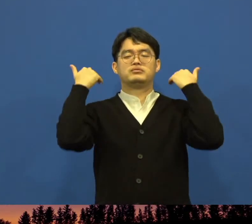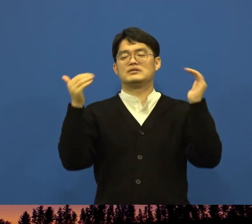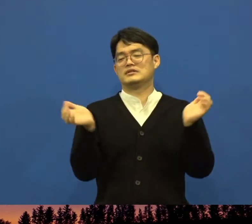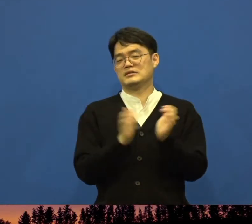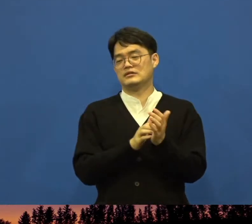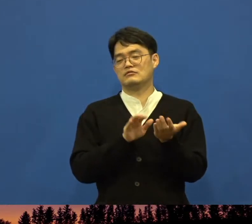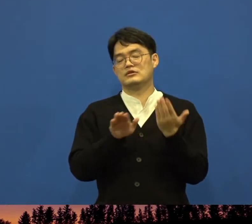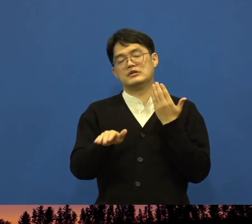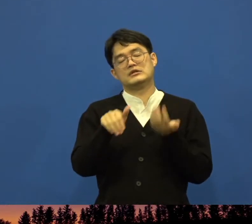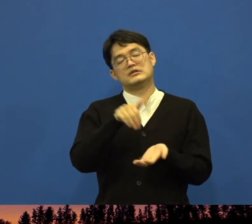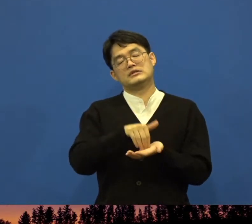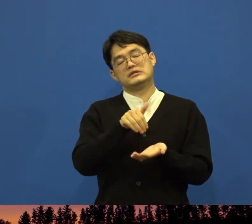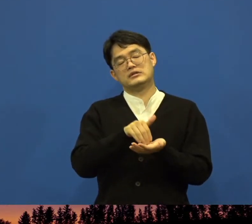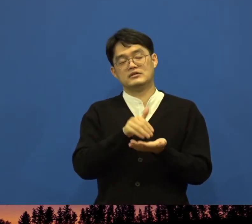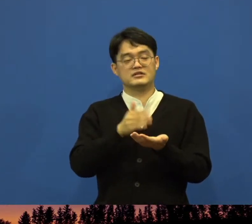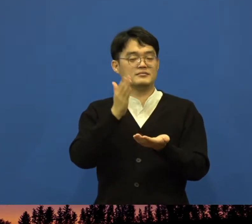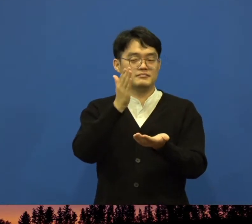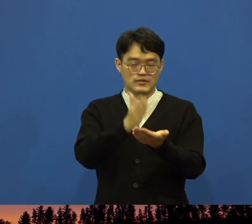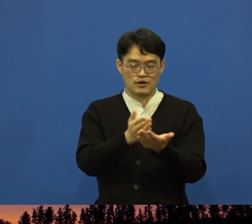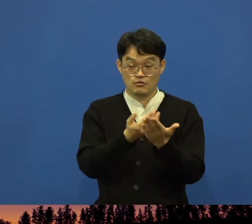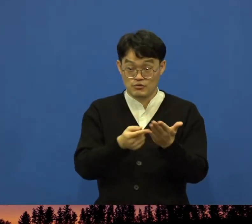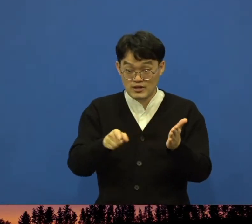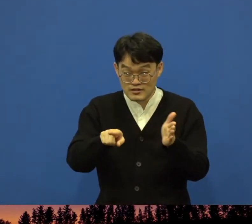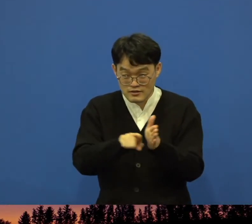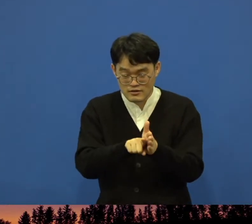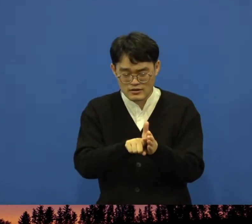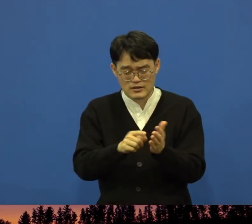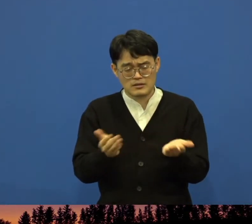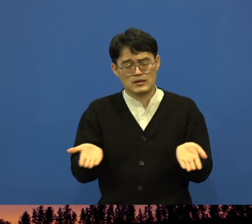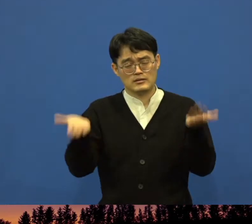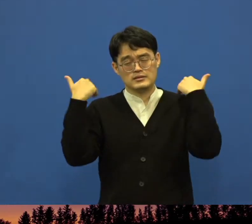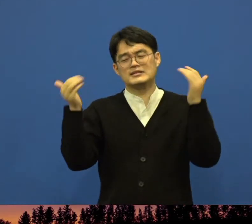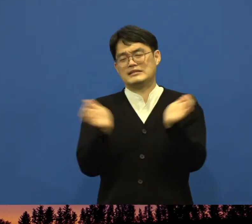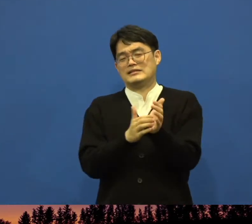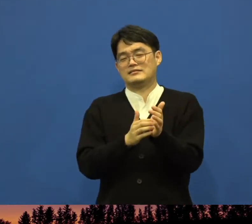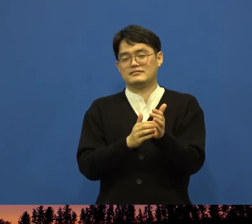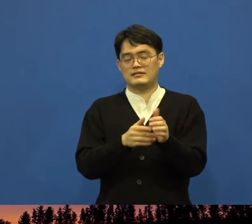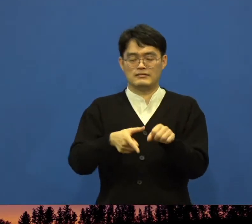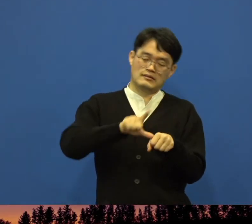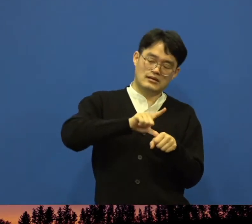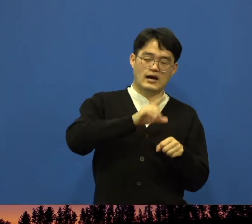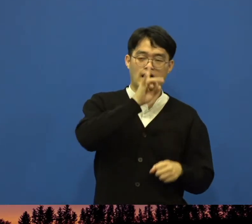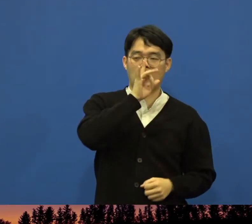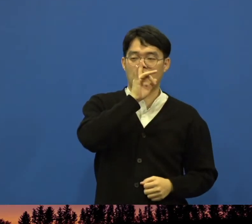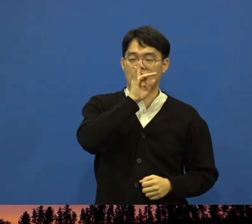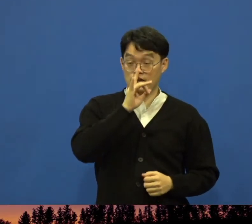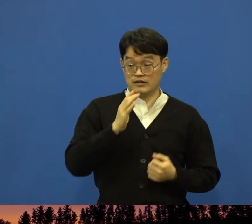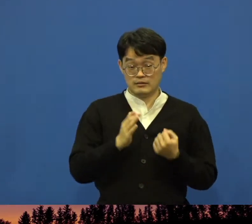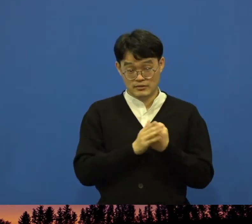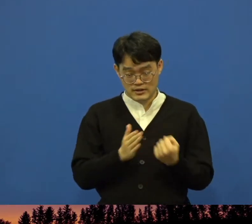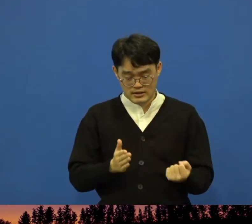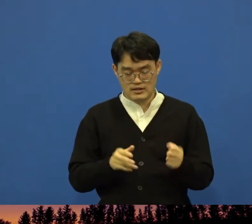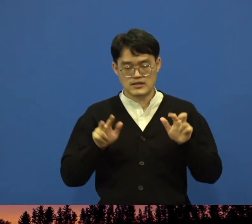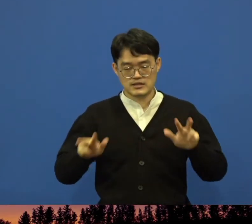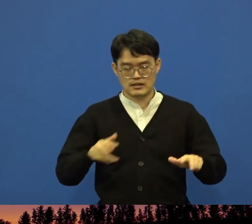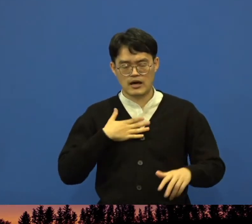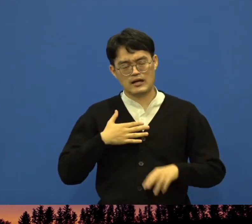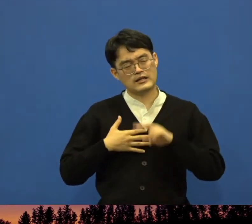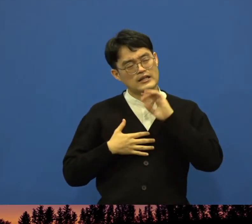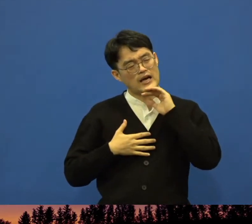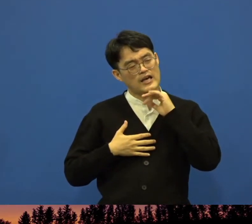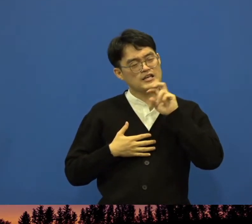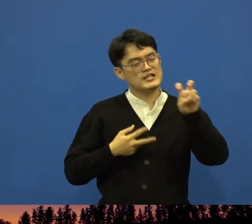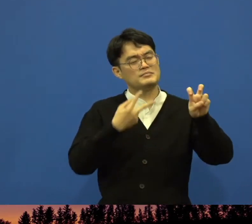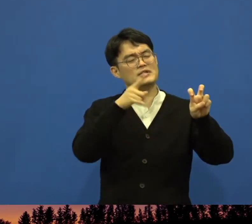다음에 손드는 거예요. 그러니까 다 지나가 버렸잖아요. 그죠? 내가 20대 때 그걸 깨달았다면 내